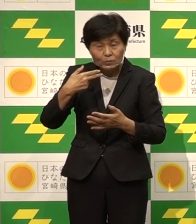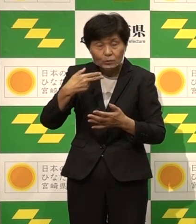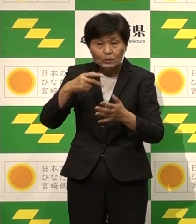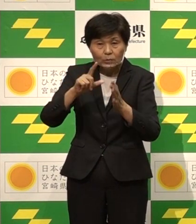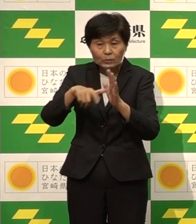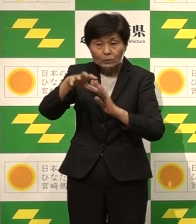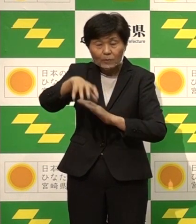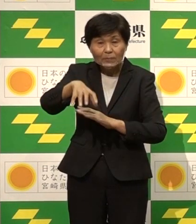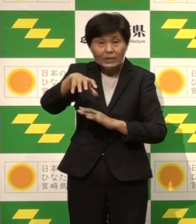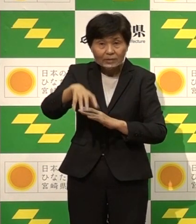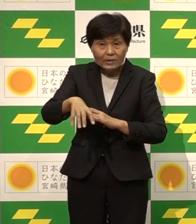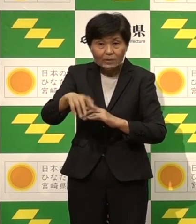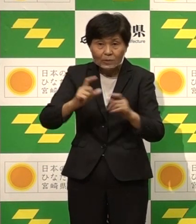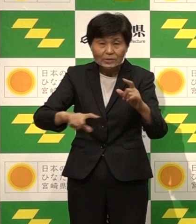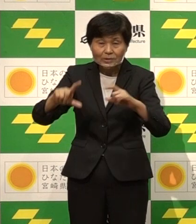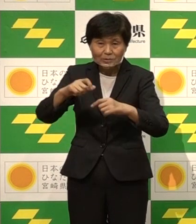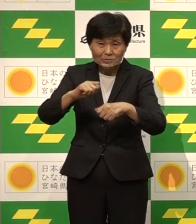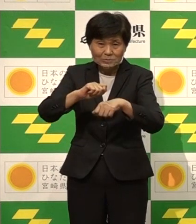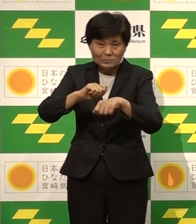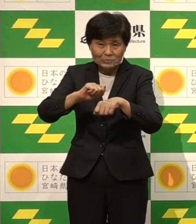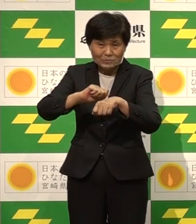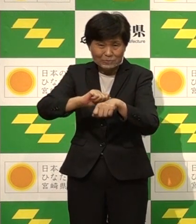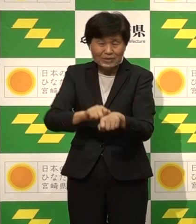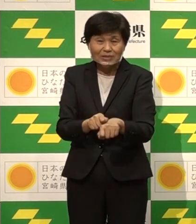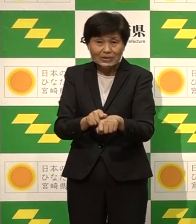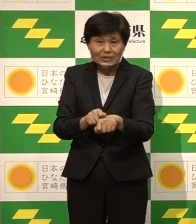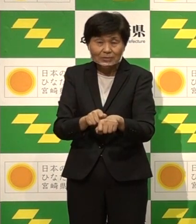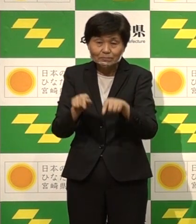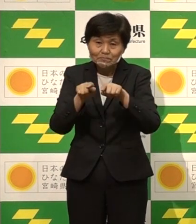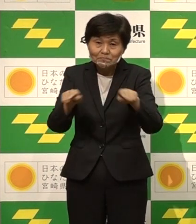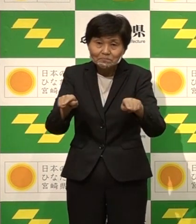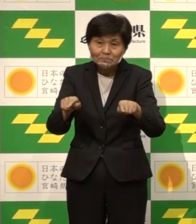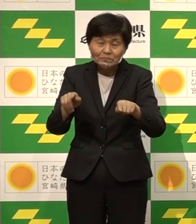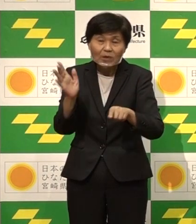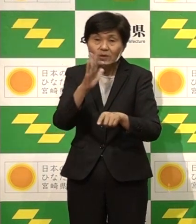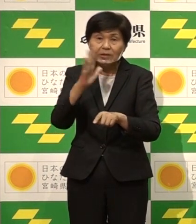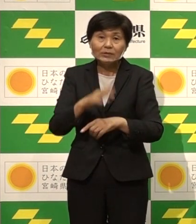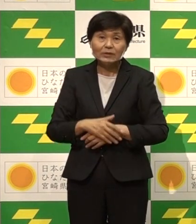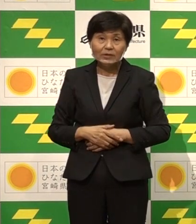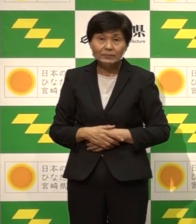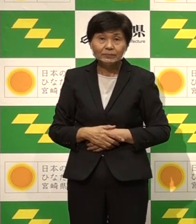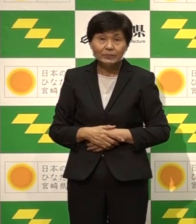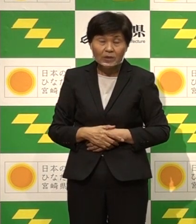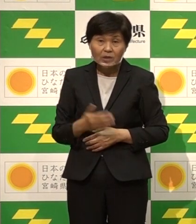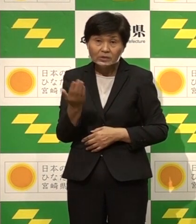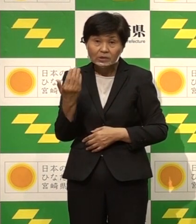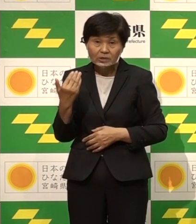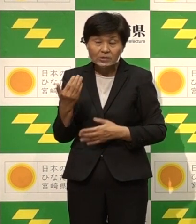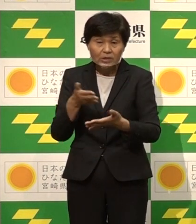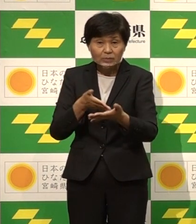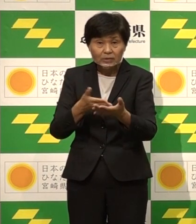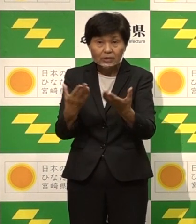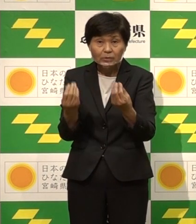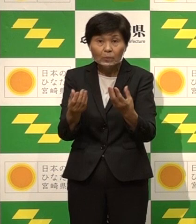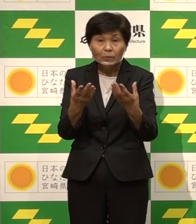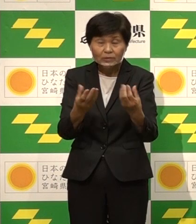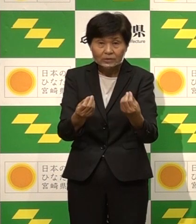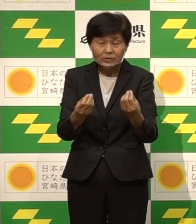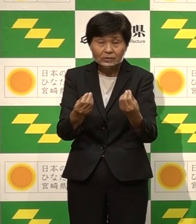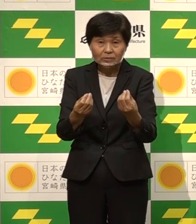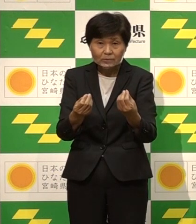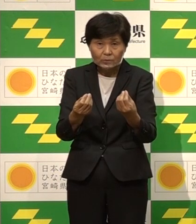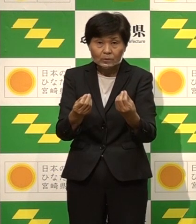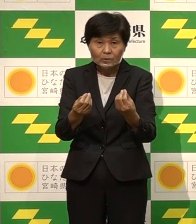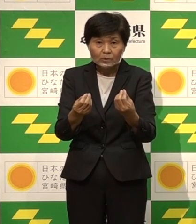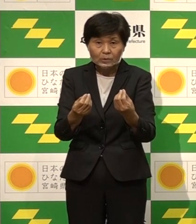これまで以上の強い規制を求めるということを行うわけではありません。先ほどご説明しましたような、こういう